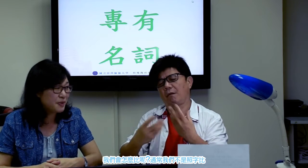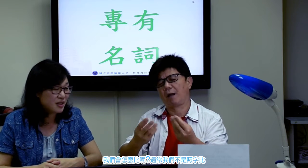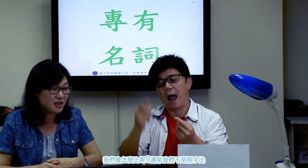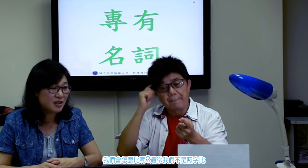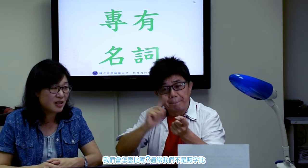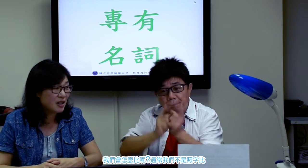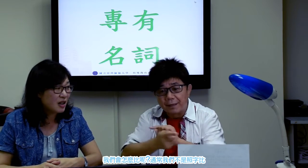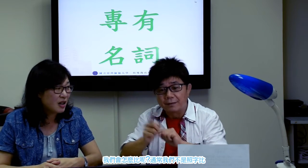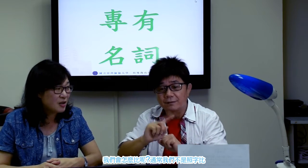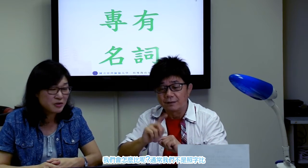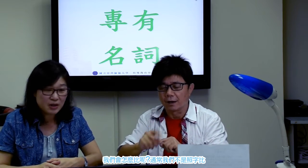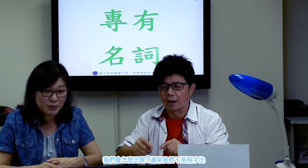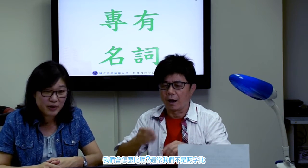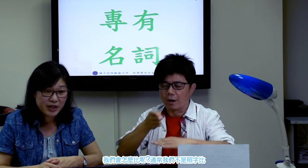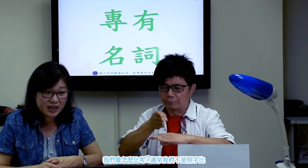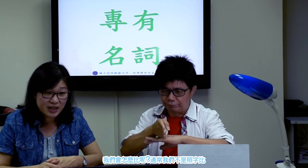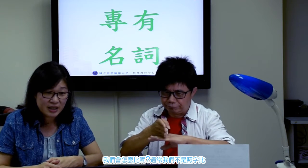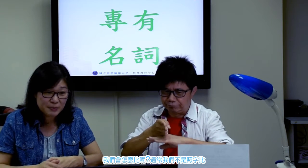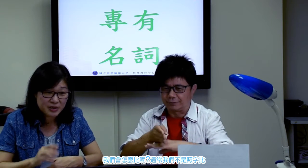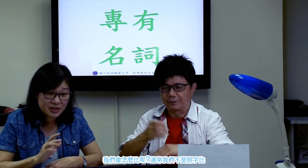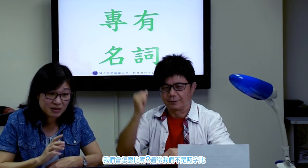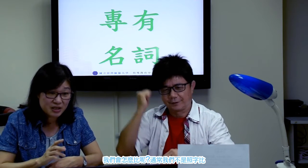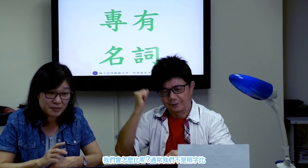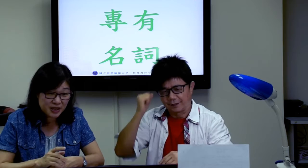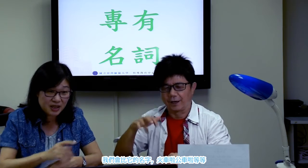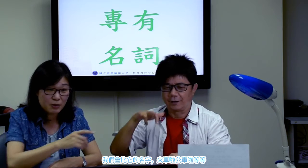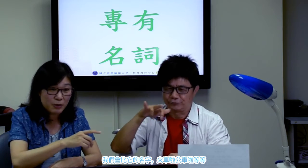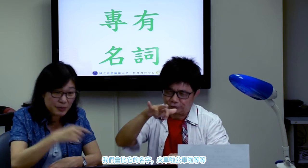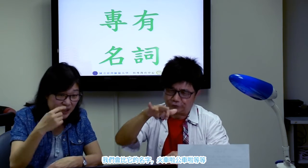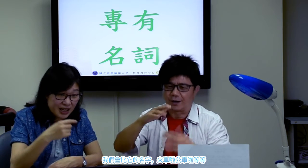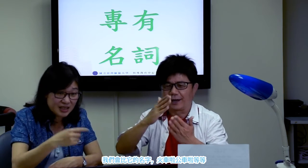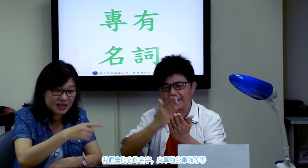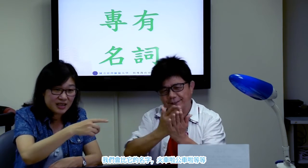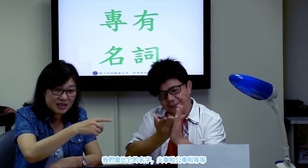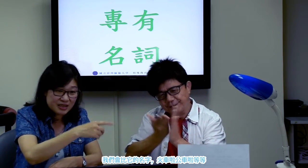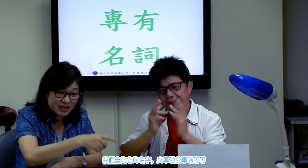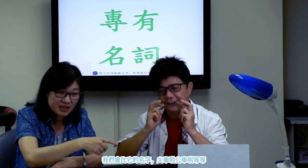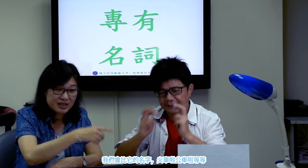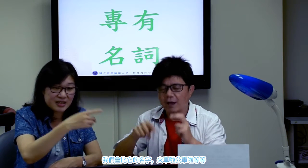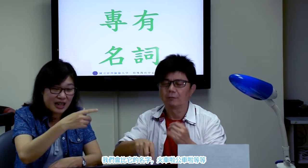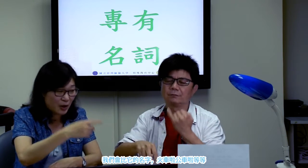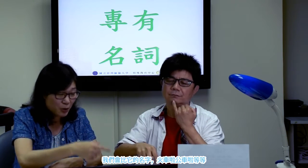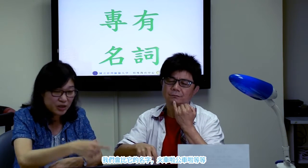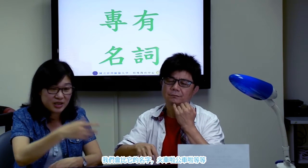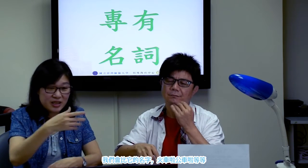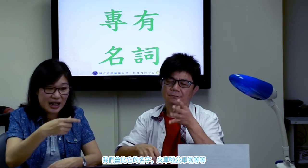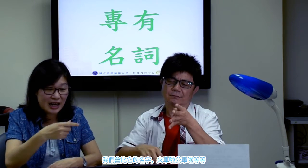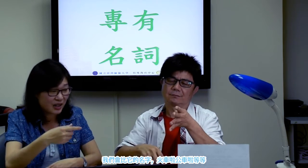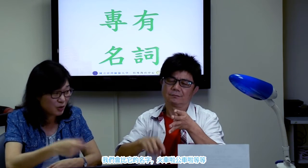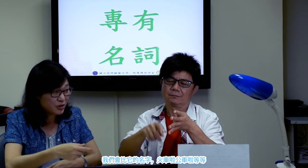呢？通常我们会不是照字比、哦、我们会比它的意思，车子啦、火车啦、公车